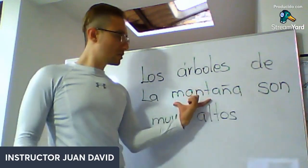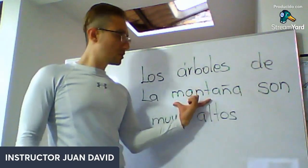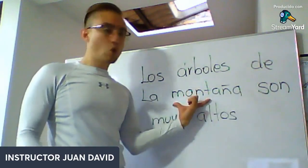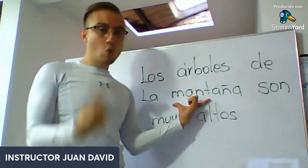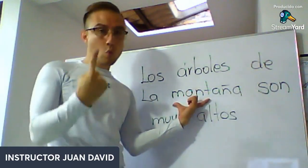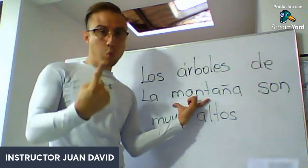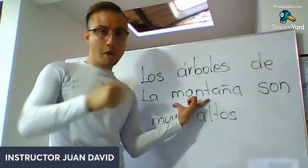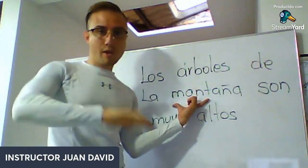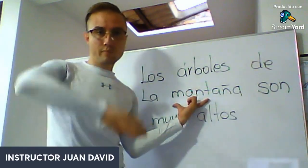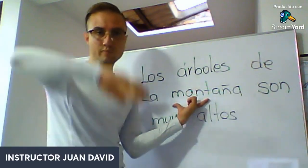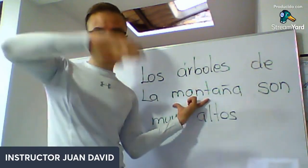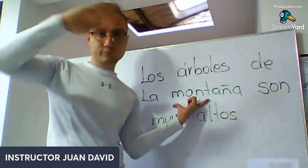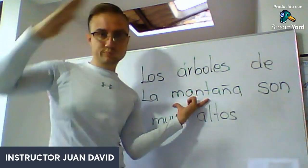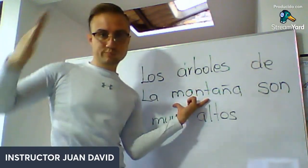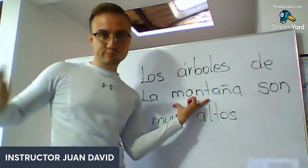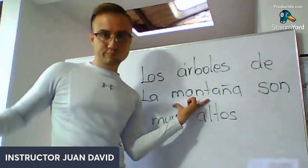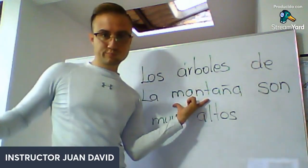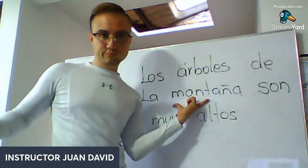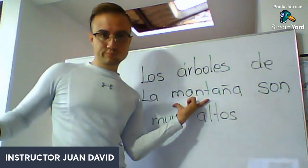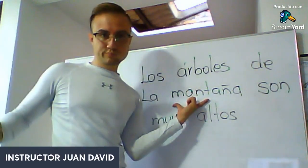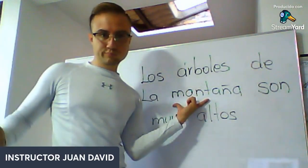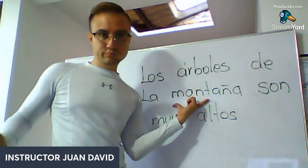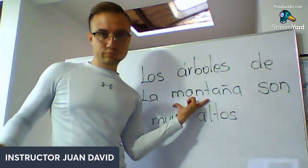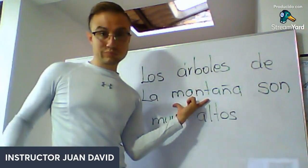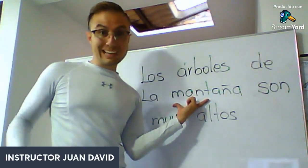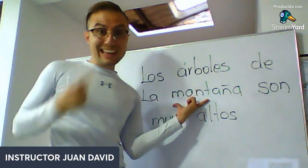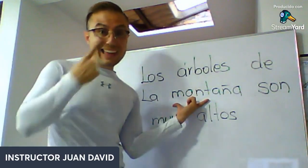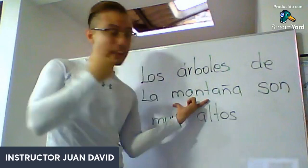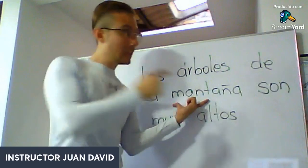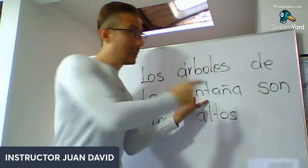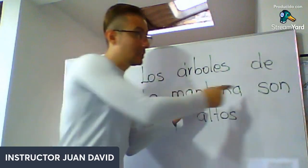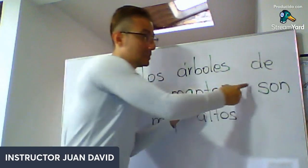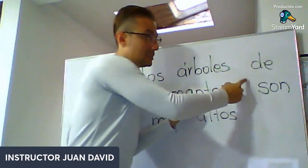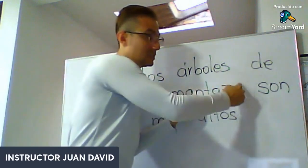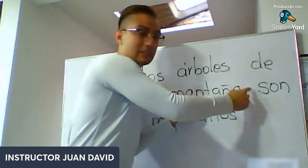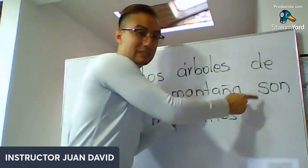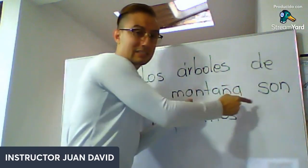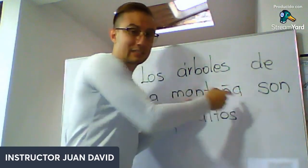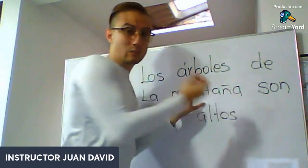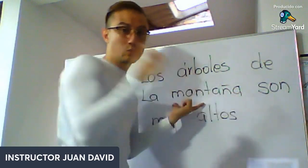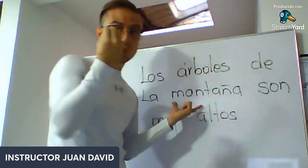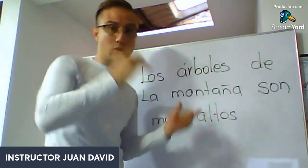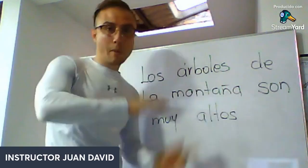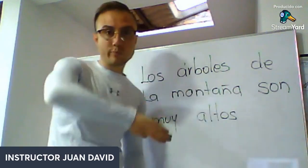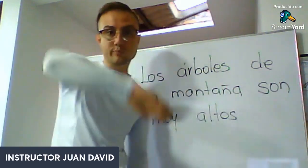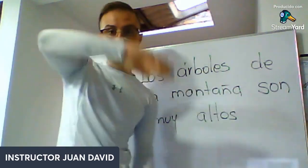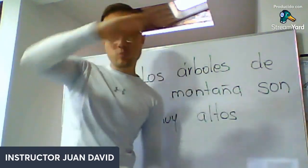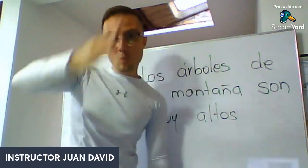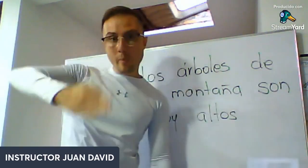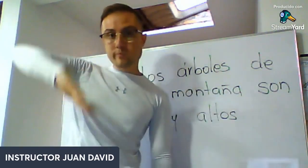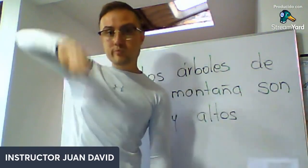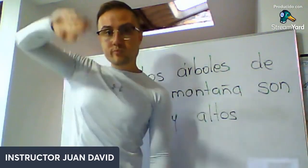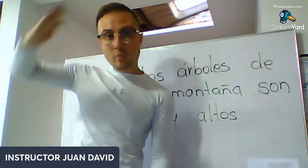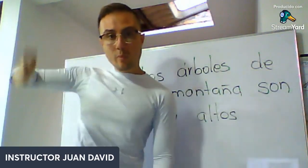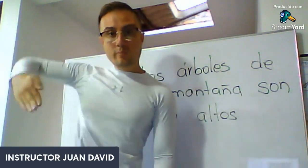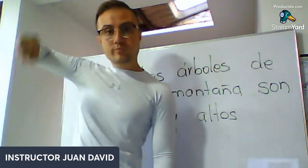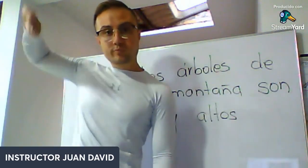miren si es una montaña si es solo una curvatura si fueran montañas